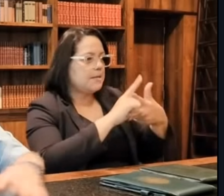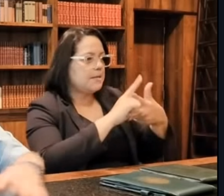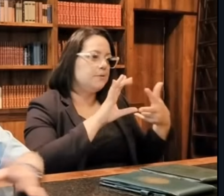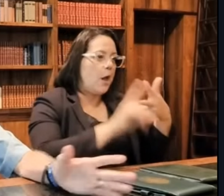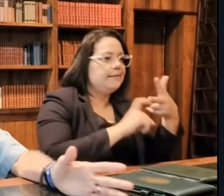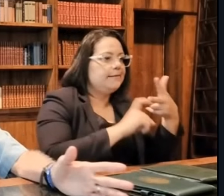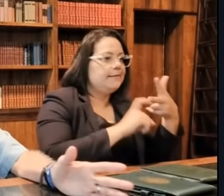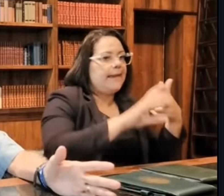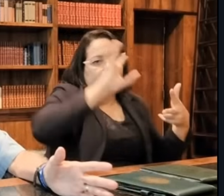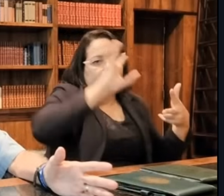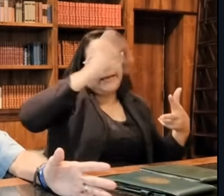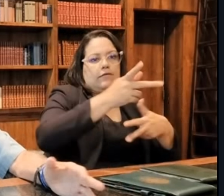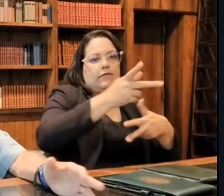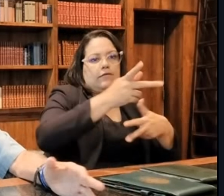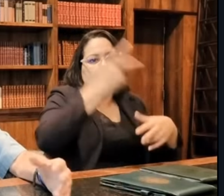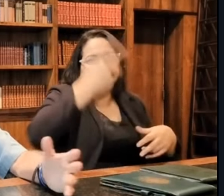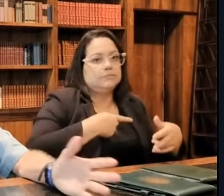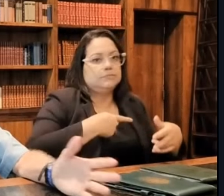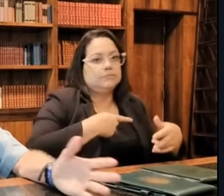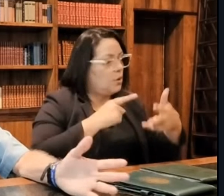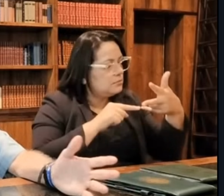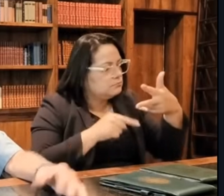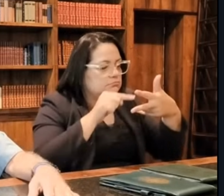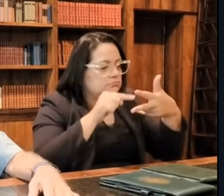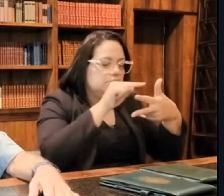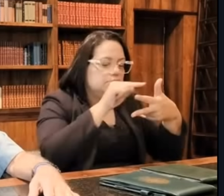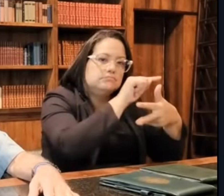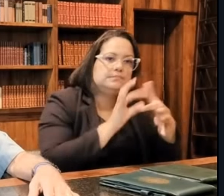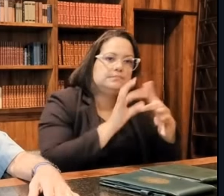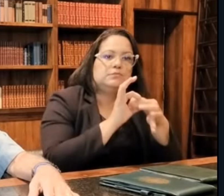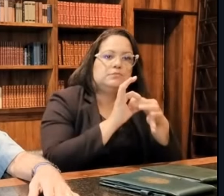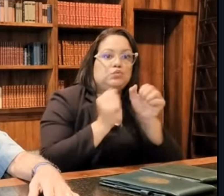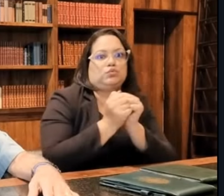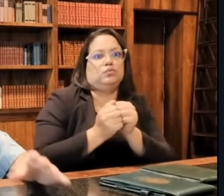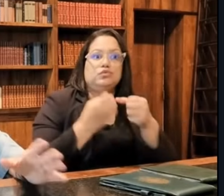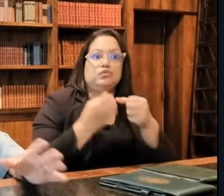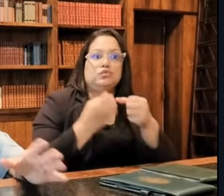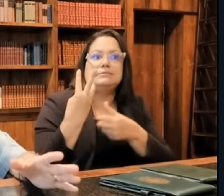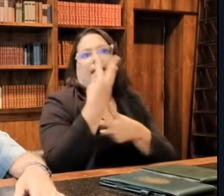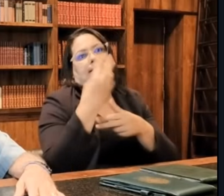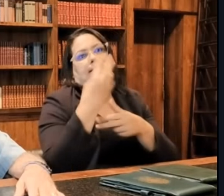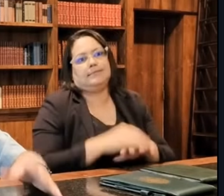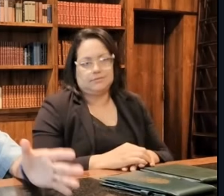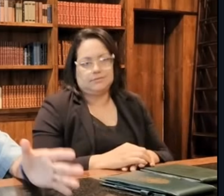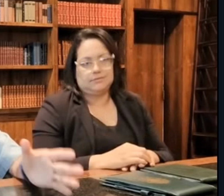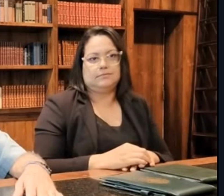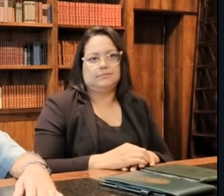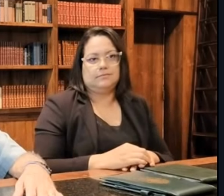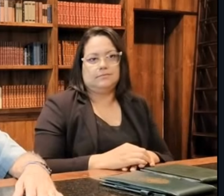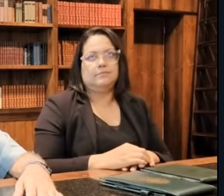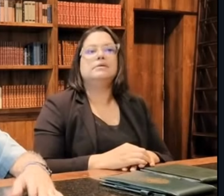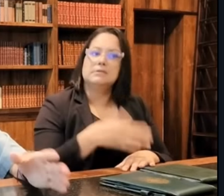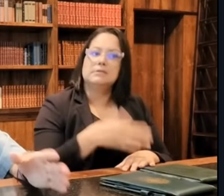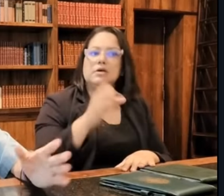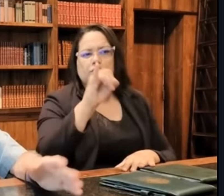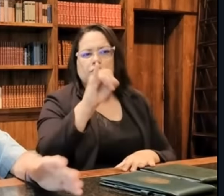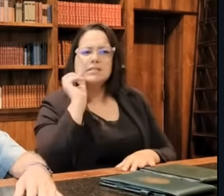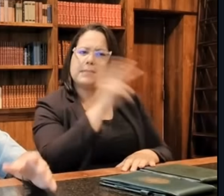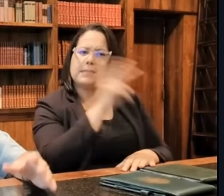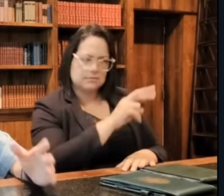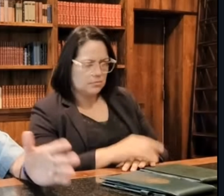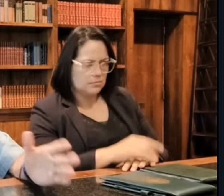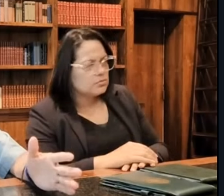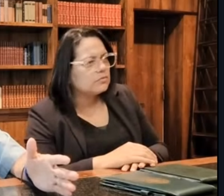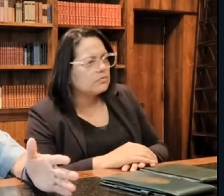presidente honesto, competente e comprometido com o povo e a sua Constituição por